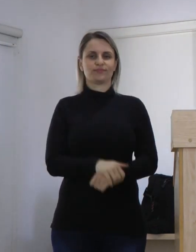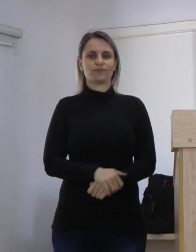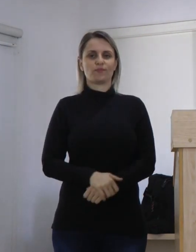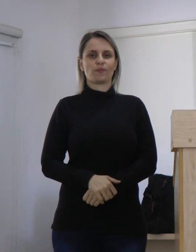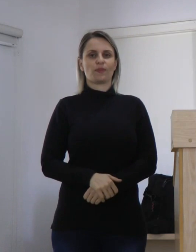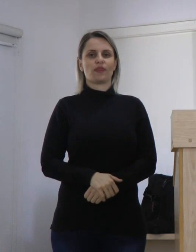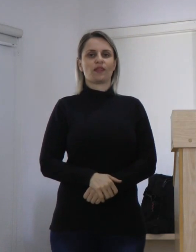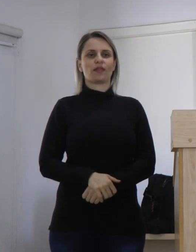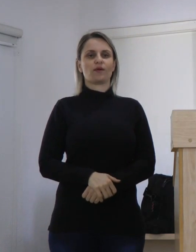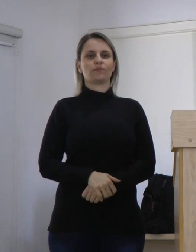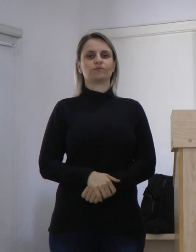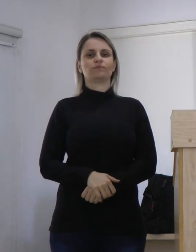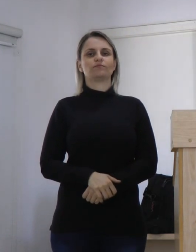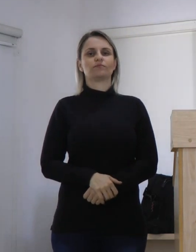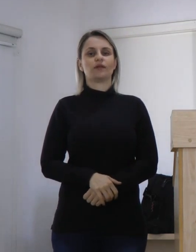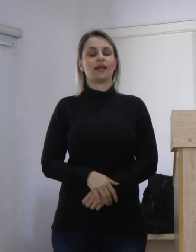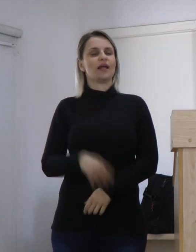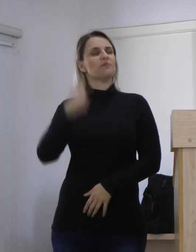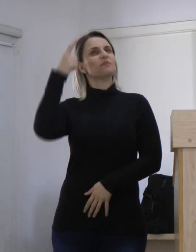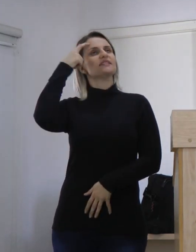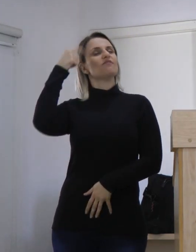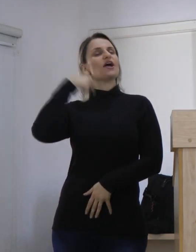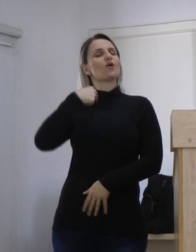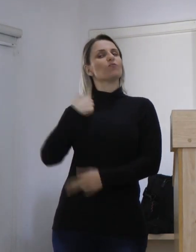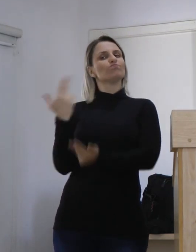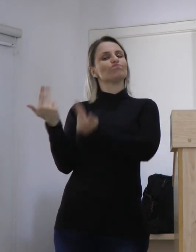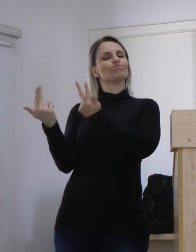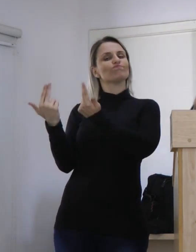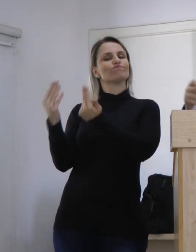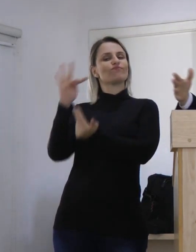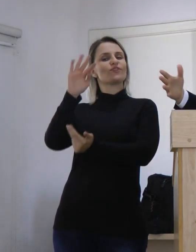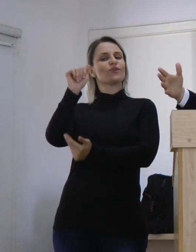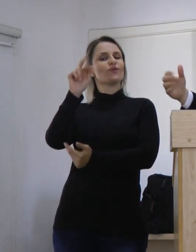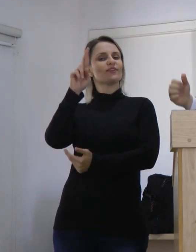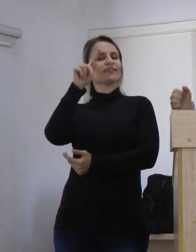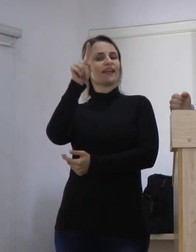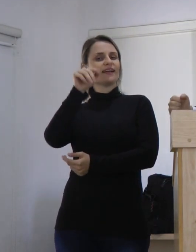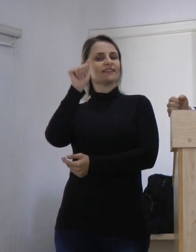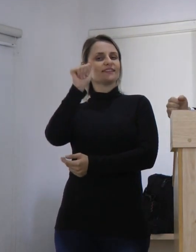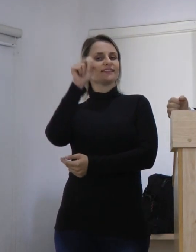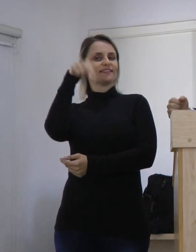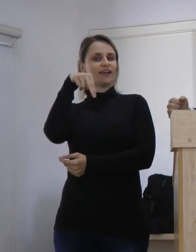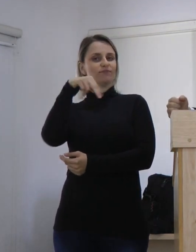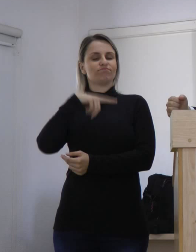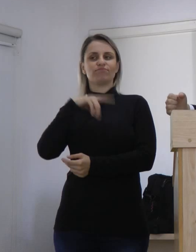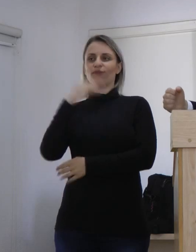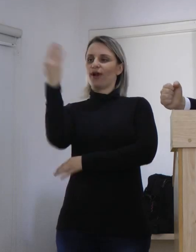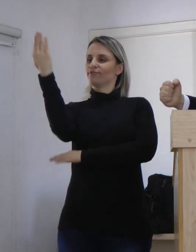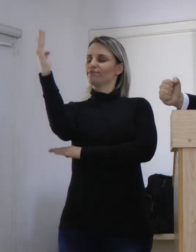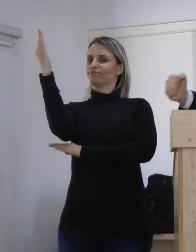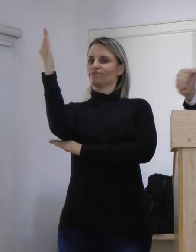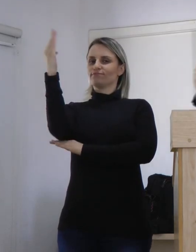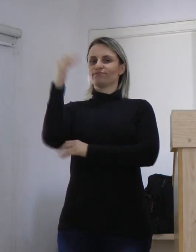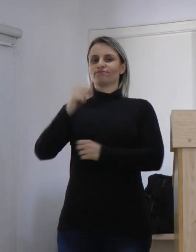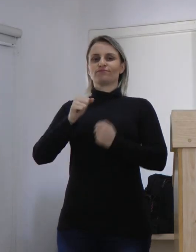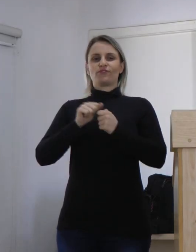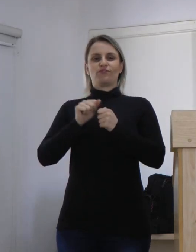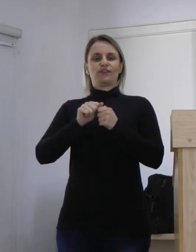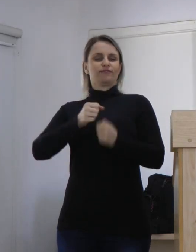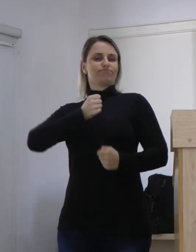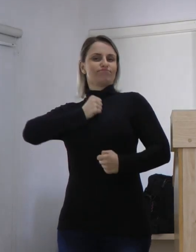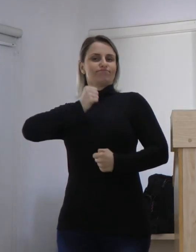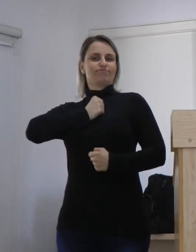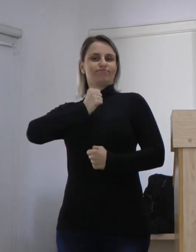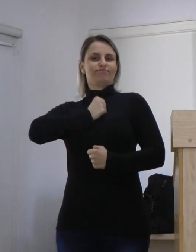E ele se achava o Tarzan. Quando ia para o espelho, no banheiro, enchia o peito e batia